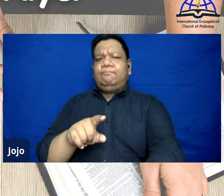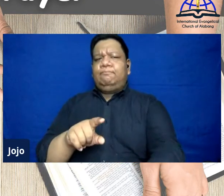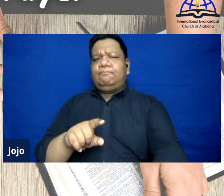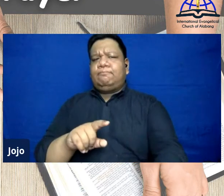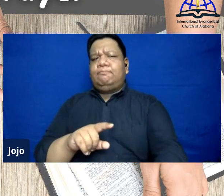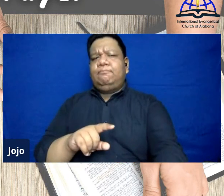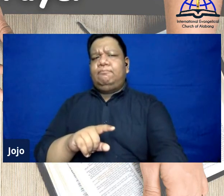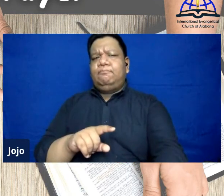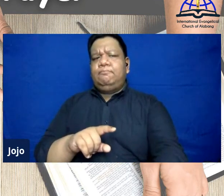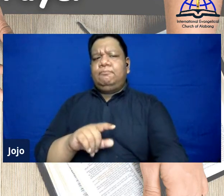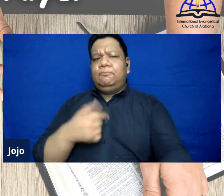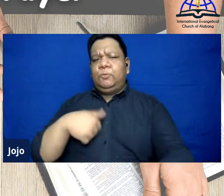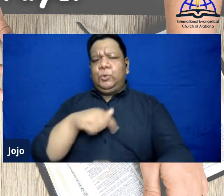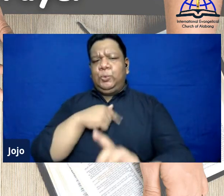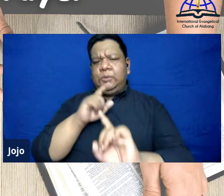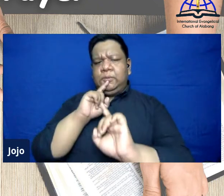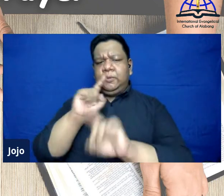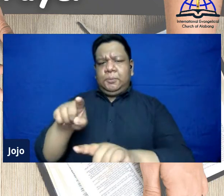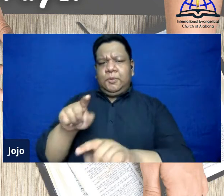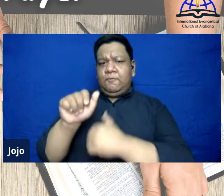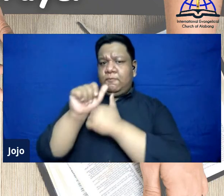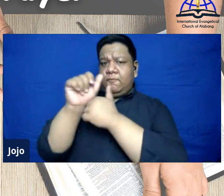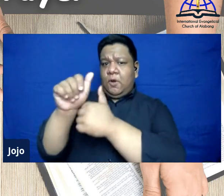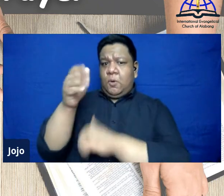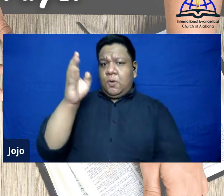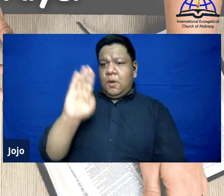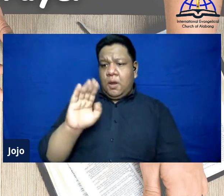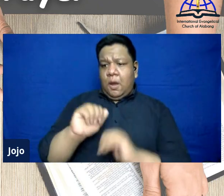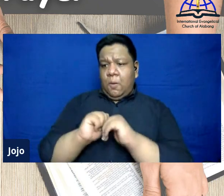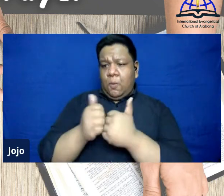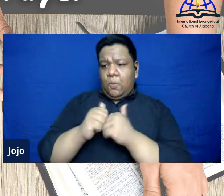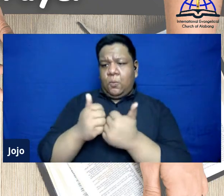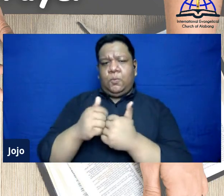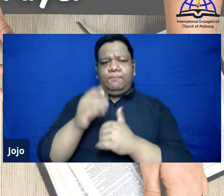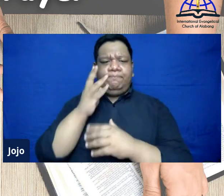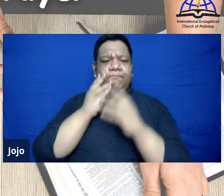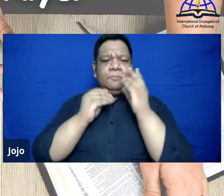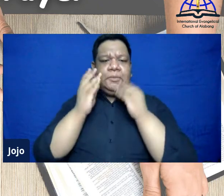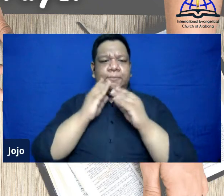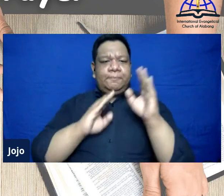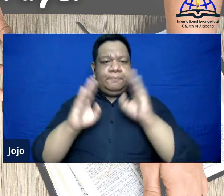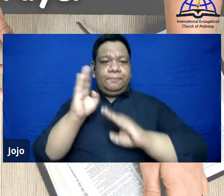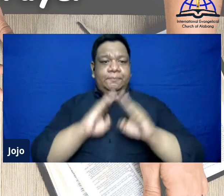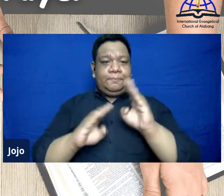a godly manner sa mga trials na ating pinagdadaanan?